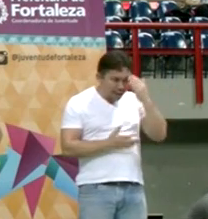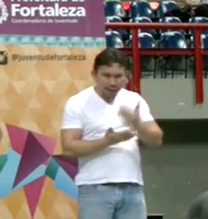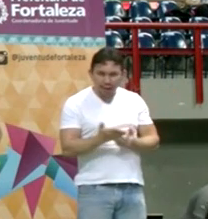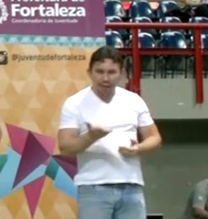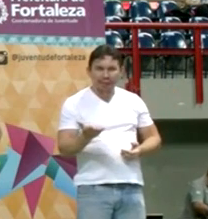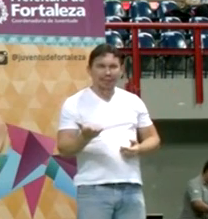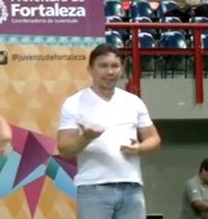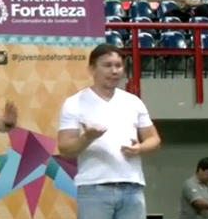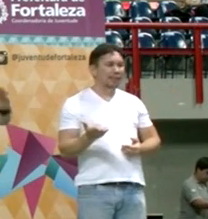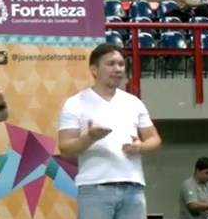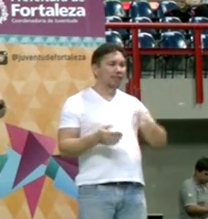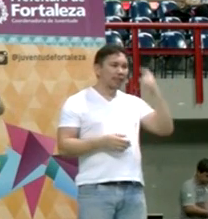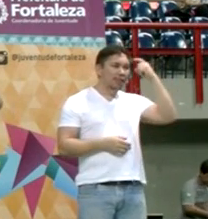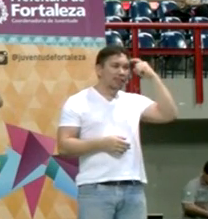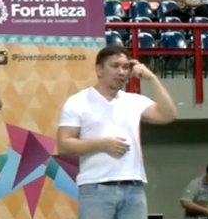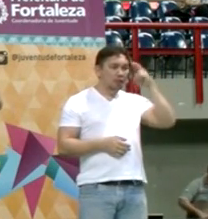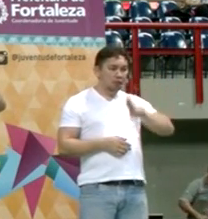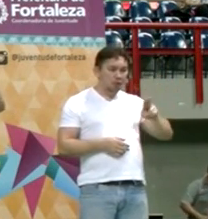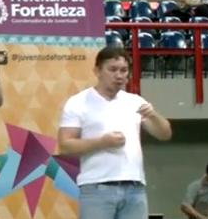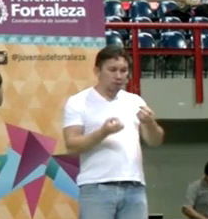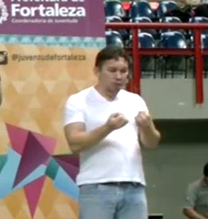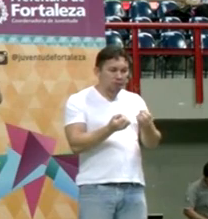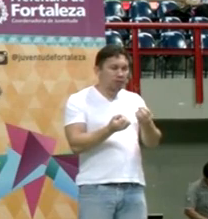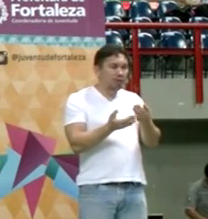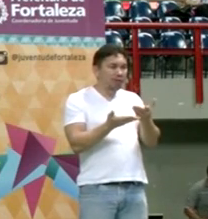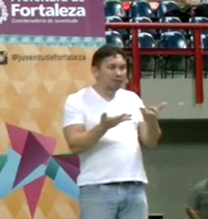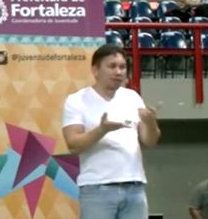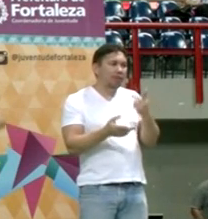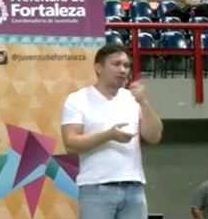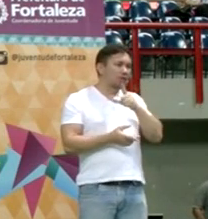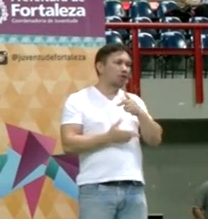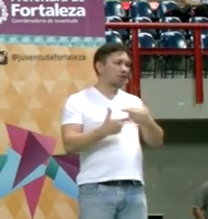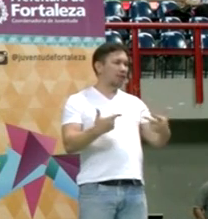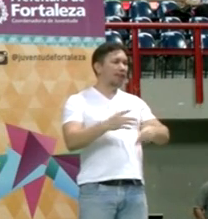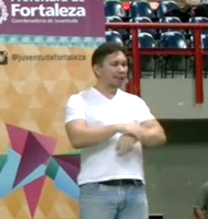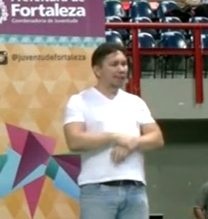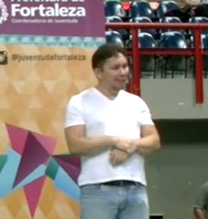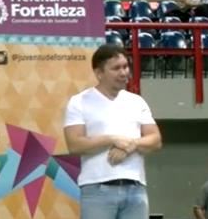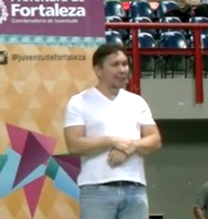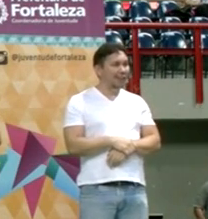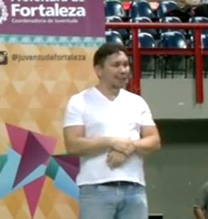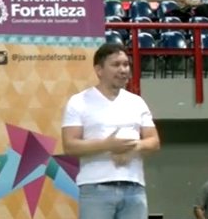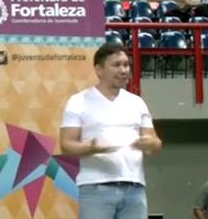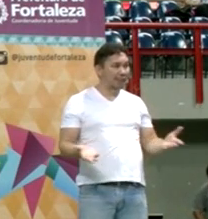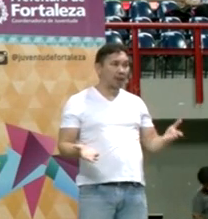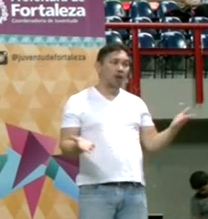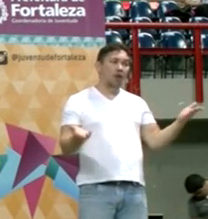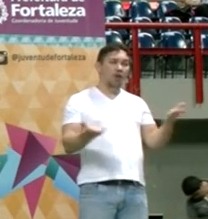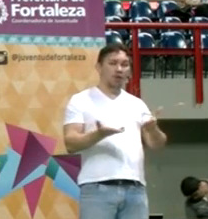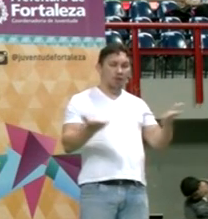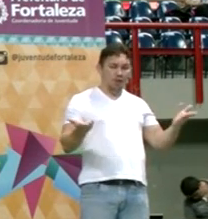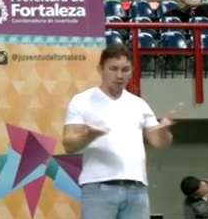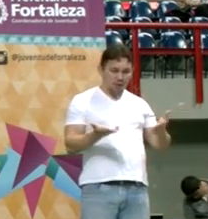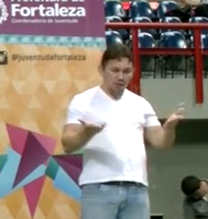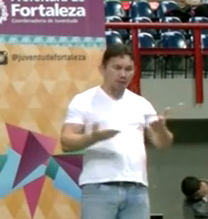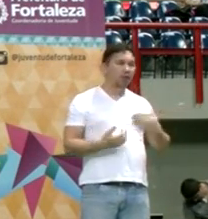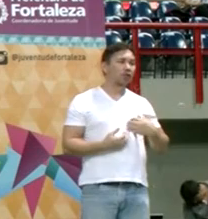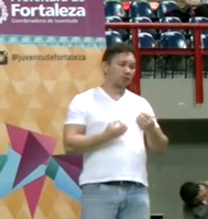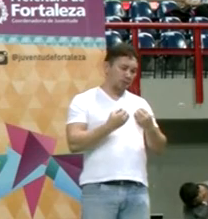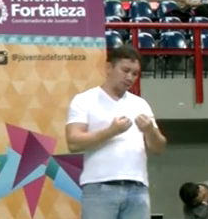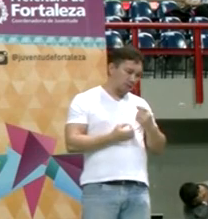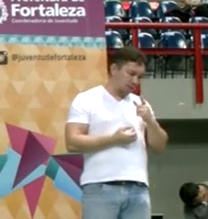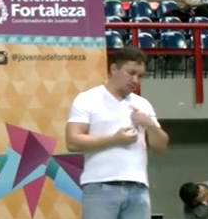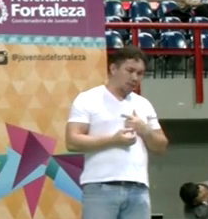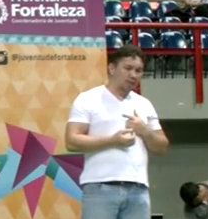acredita? O pessoal achava que se usasse aí conseguia as coisas, tá? Hoje o do